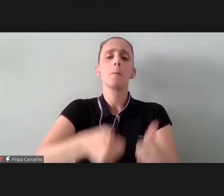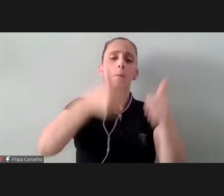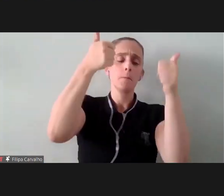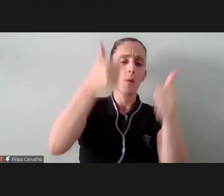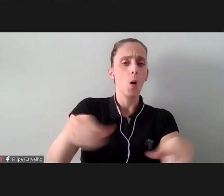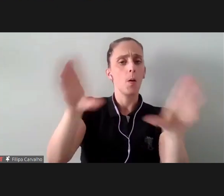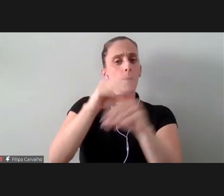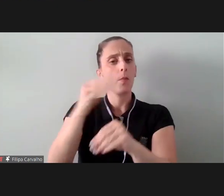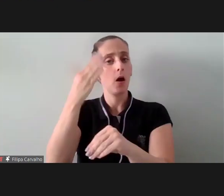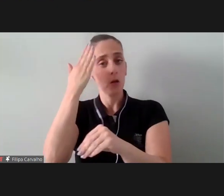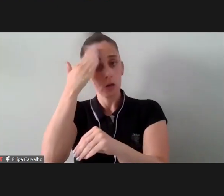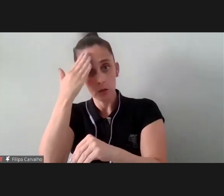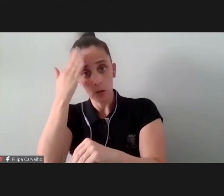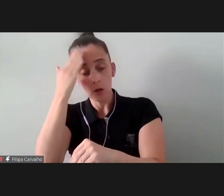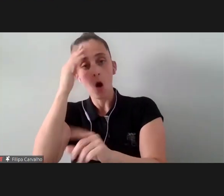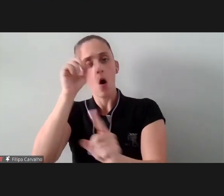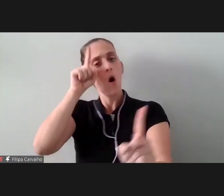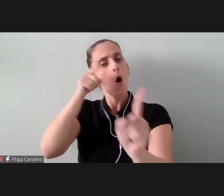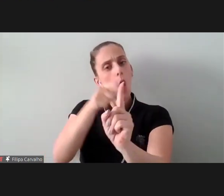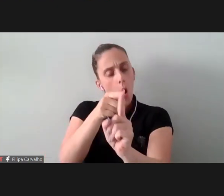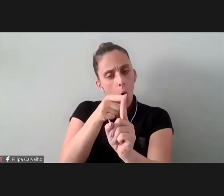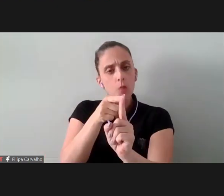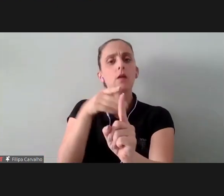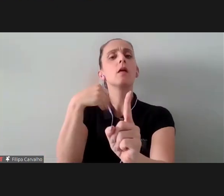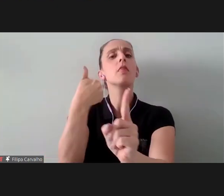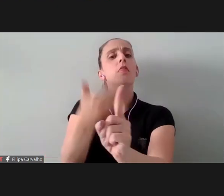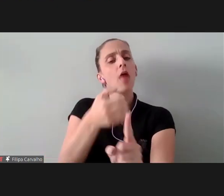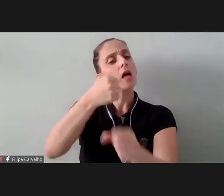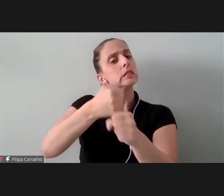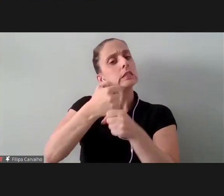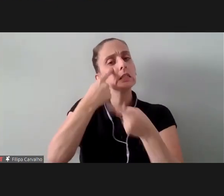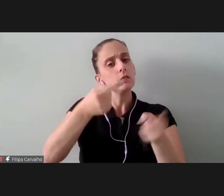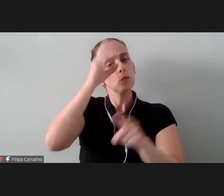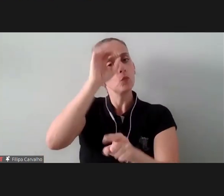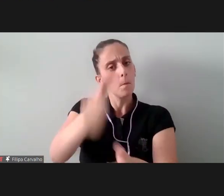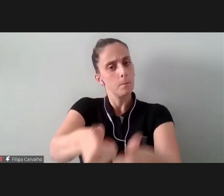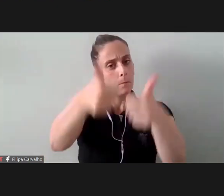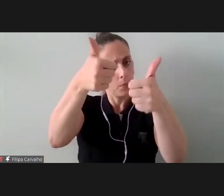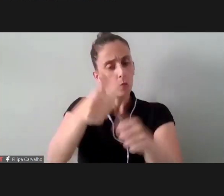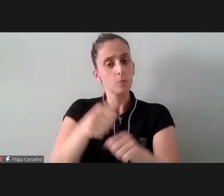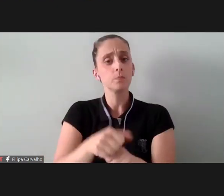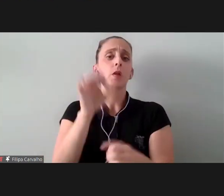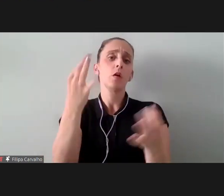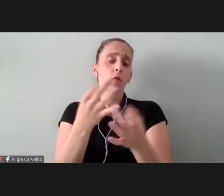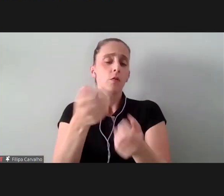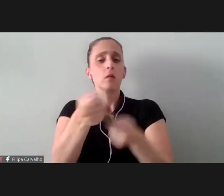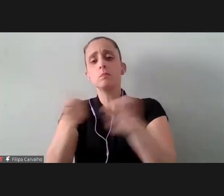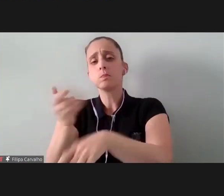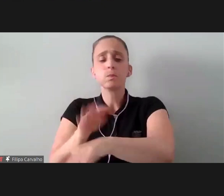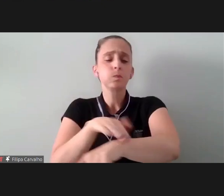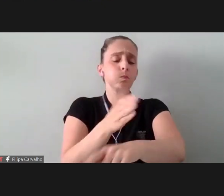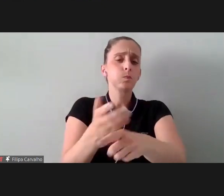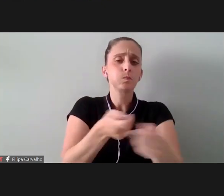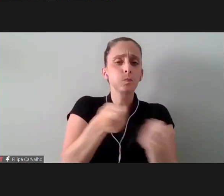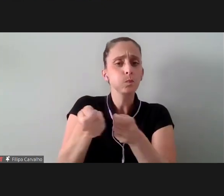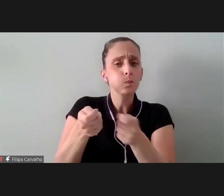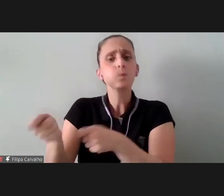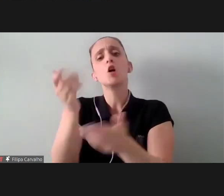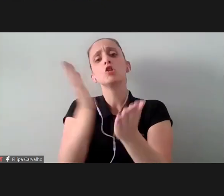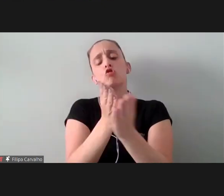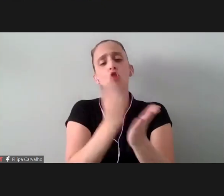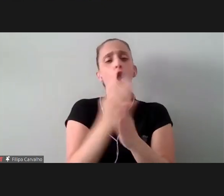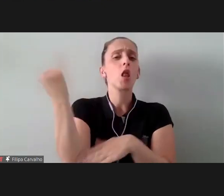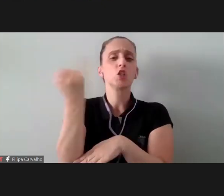competências para um mais e melhor serviço público. Como respondem as administrações, as escolas e os institutos públicos têm